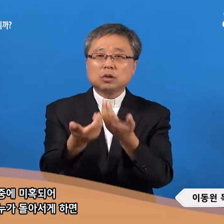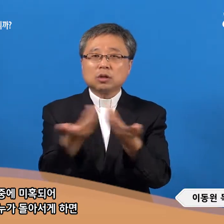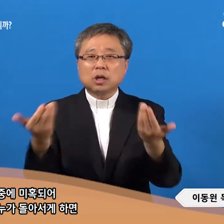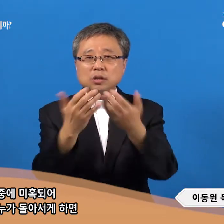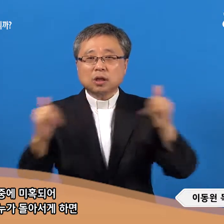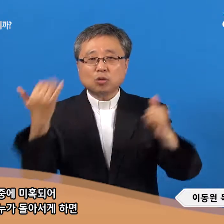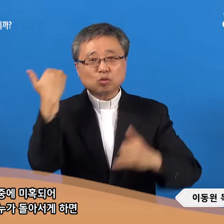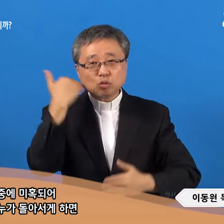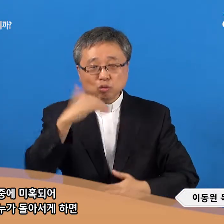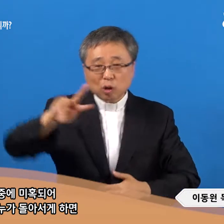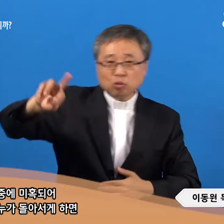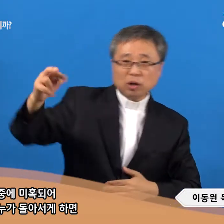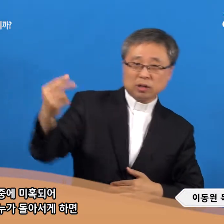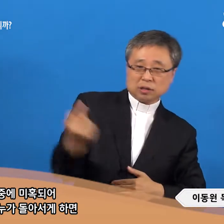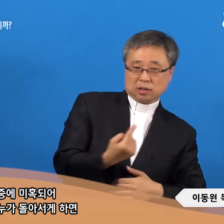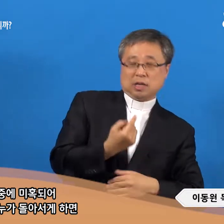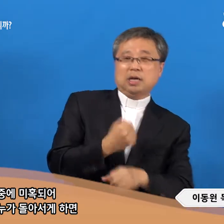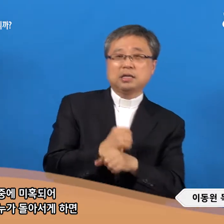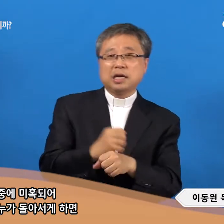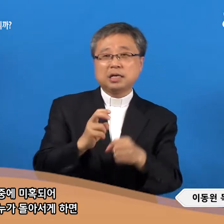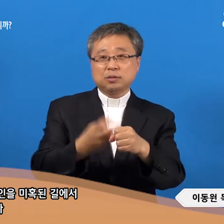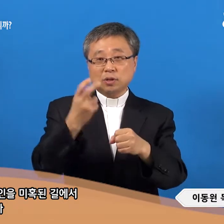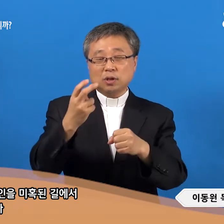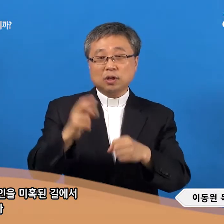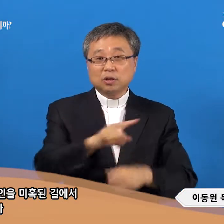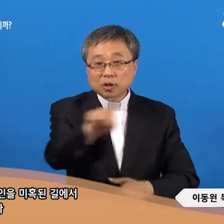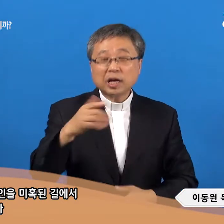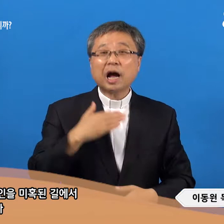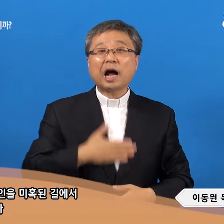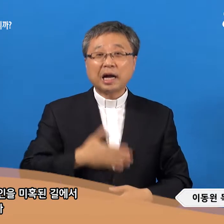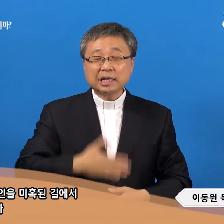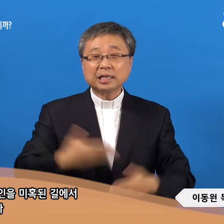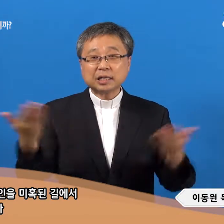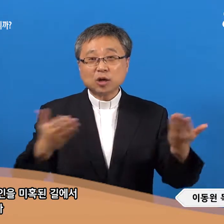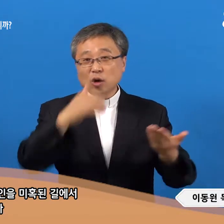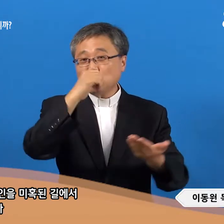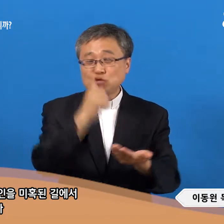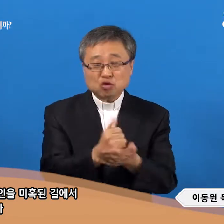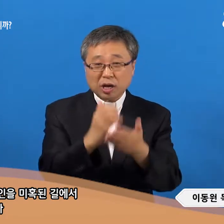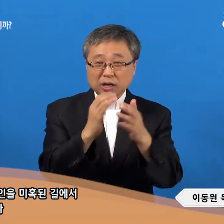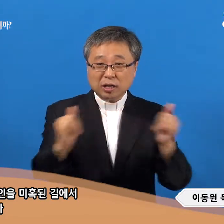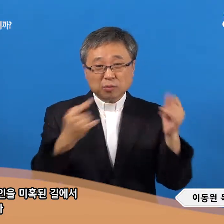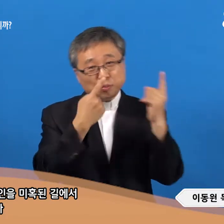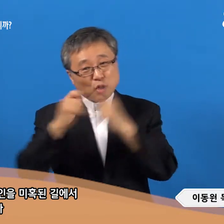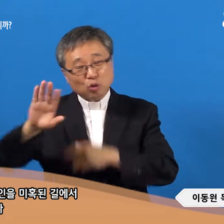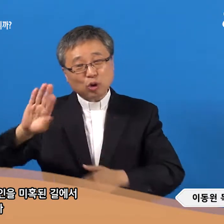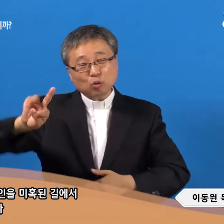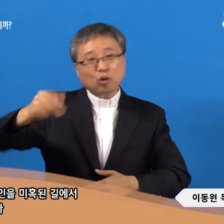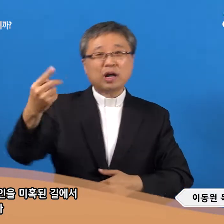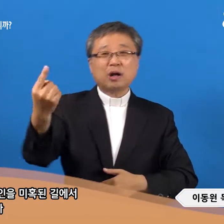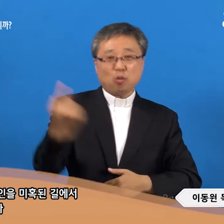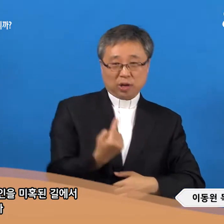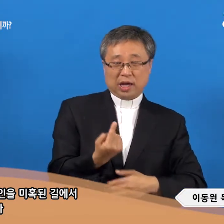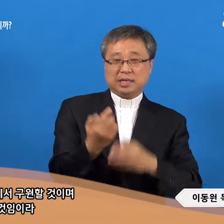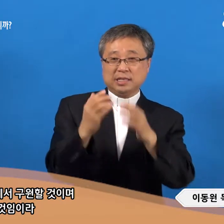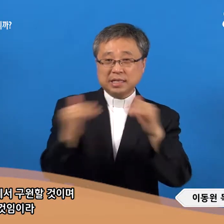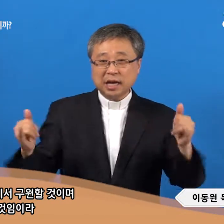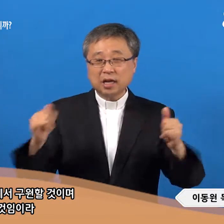자를 누가 돌아서게 하면 20절에요. 너희가 알 것은 죄인을 미혹된 길에서 돌아서게 하는 자가 그의